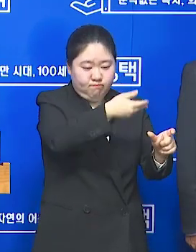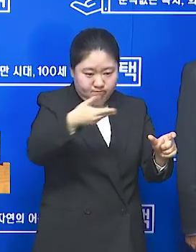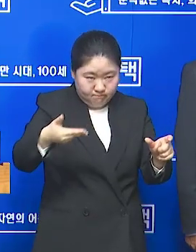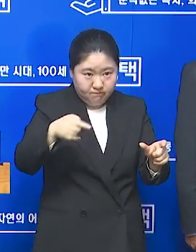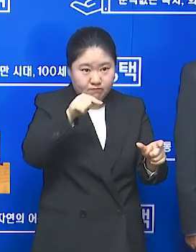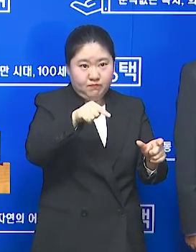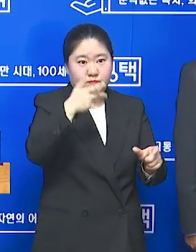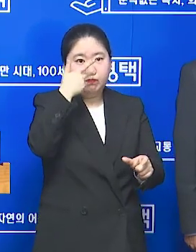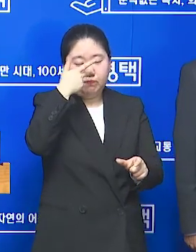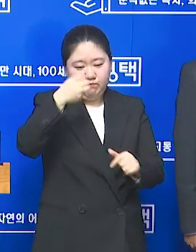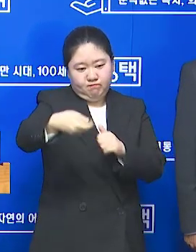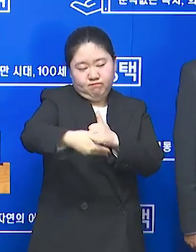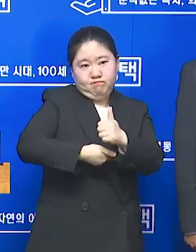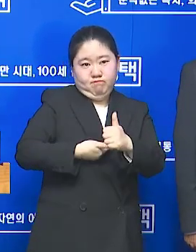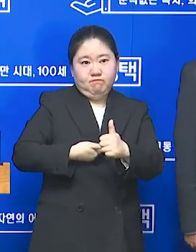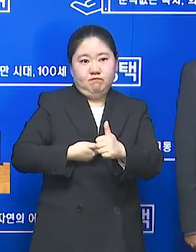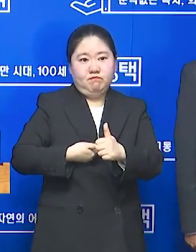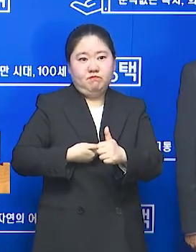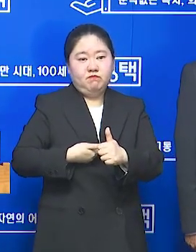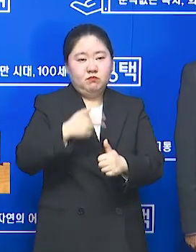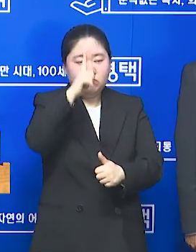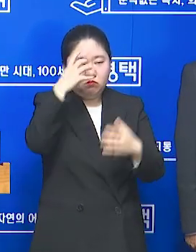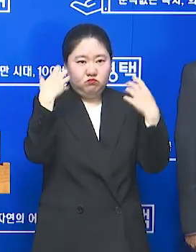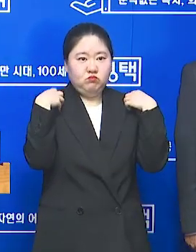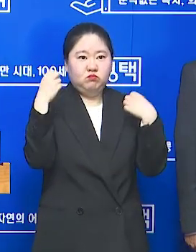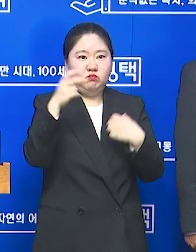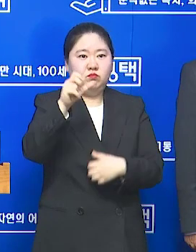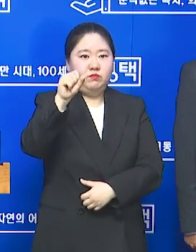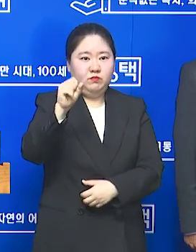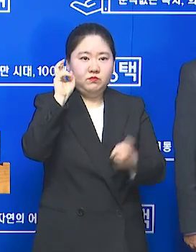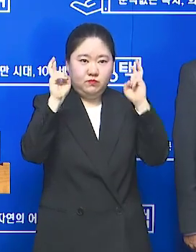및 S사와 협의를 완료했습니다.